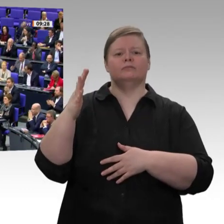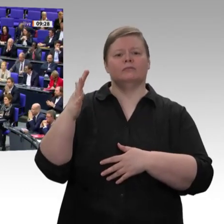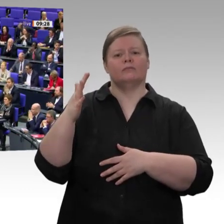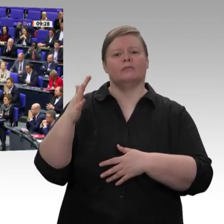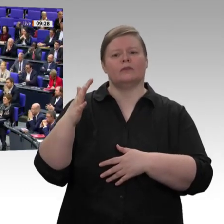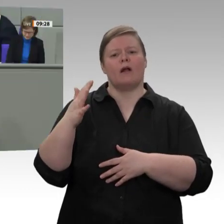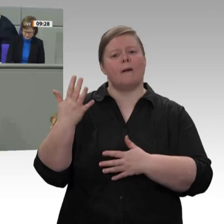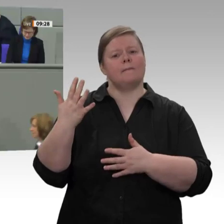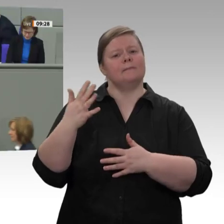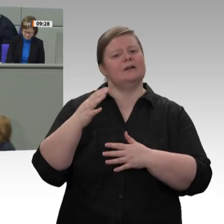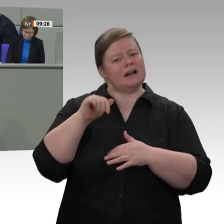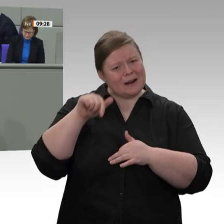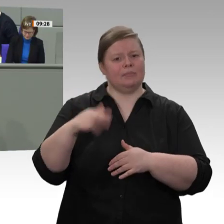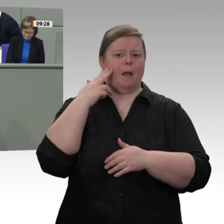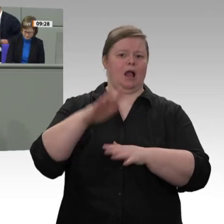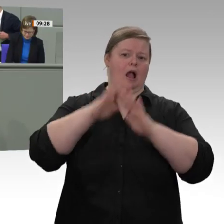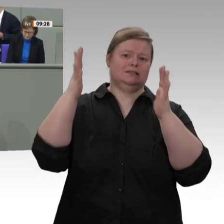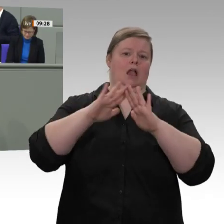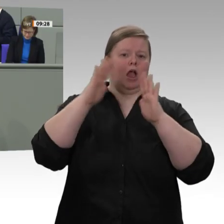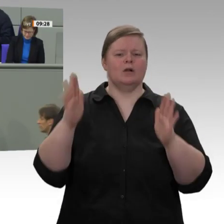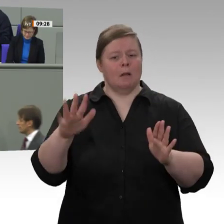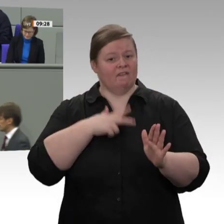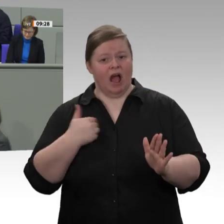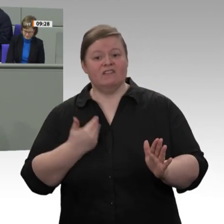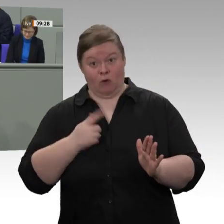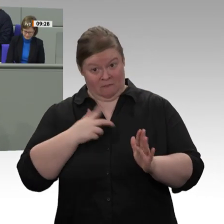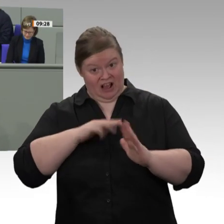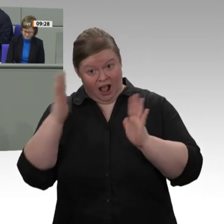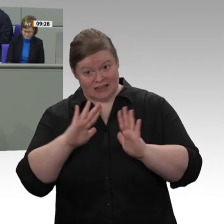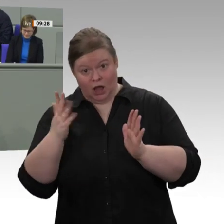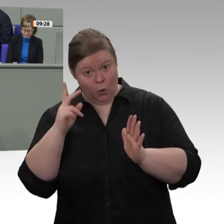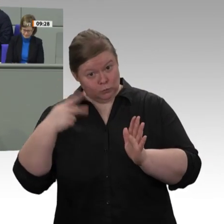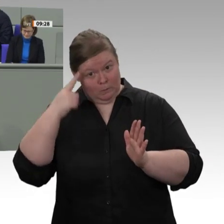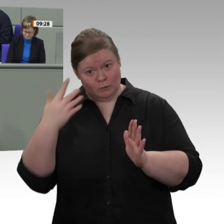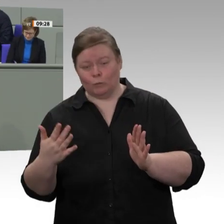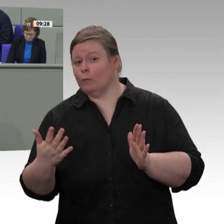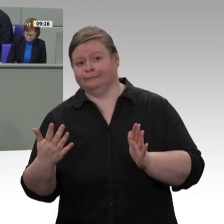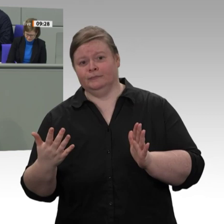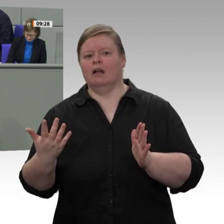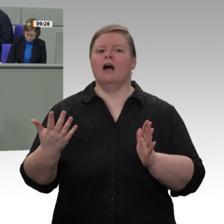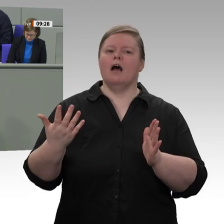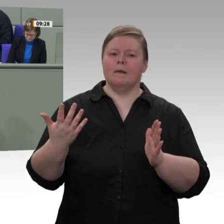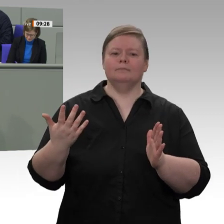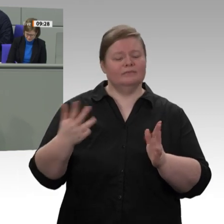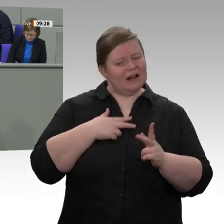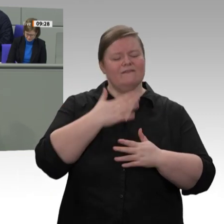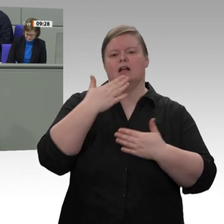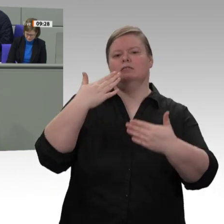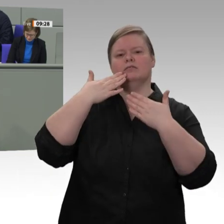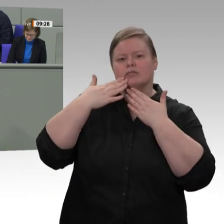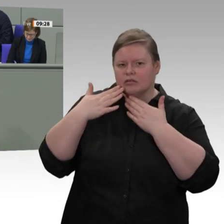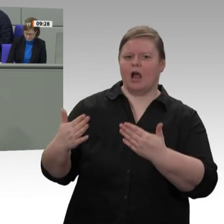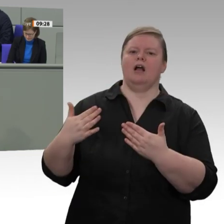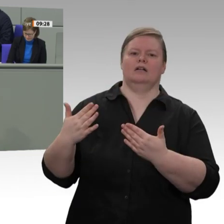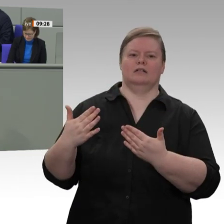Ich will aber auch gleichzeitig sagen, das, was ich gestern in Bildern gesehen habe, war auch wichtig gewesen, weil nämlich auch eine